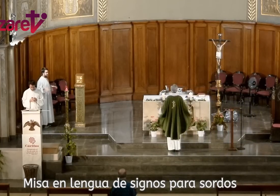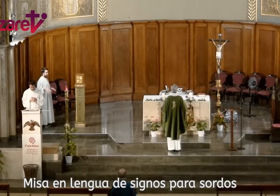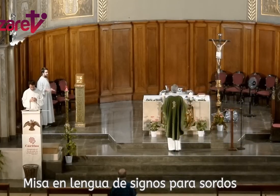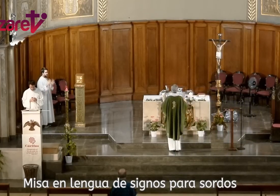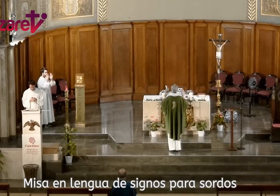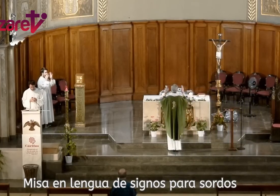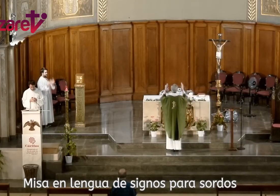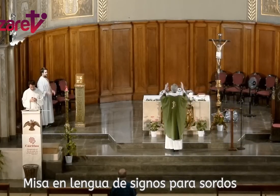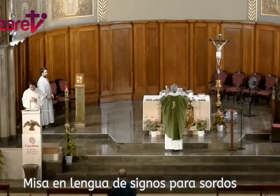aleluya,